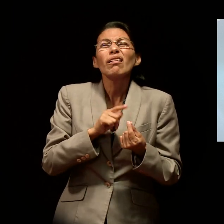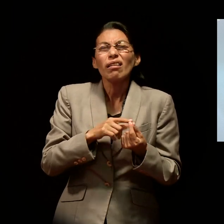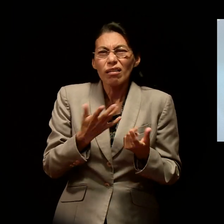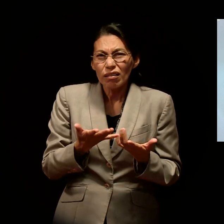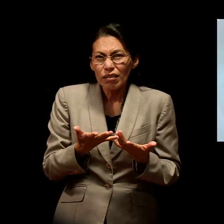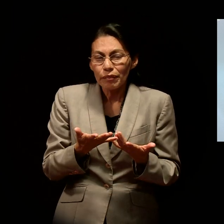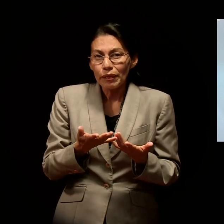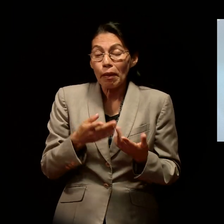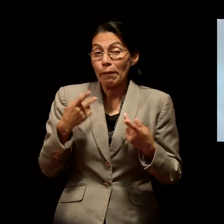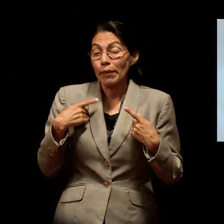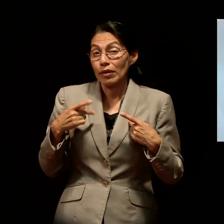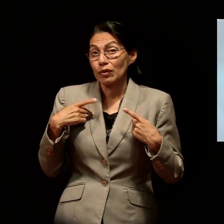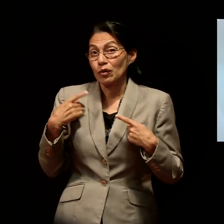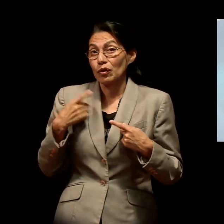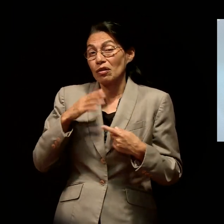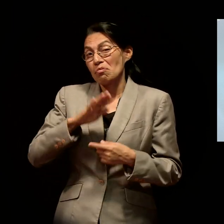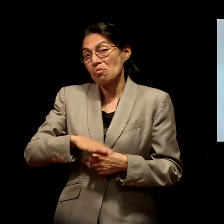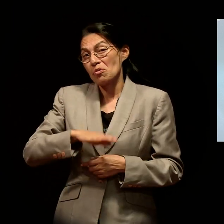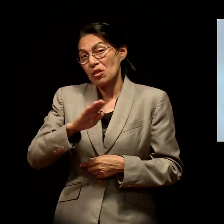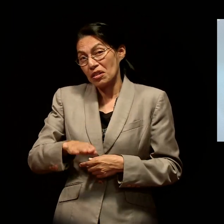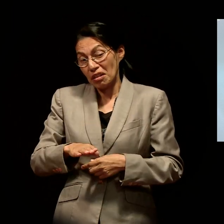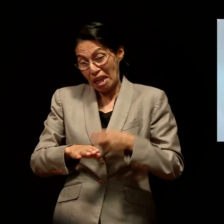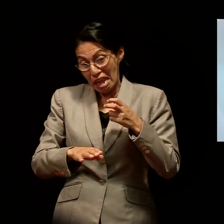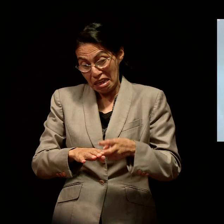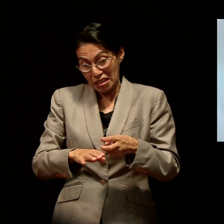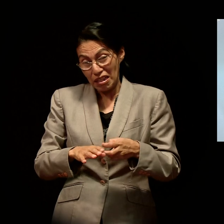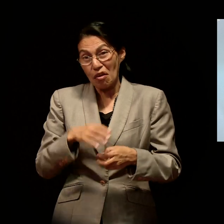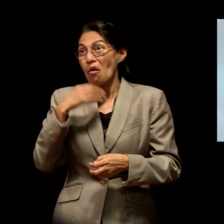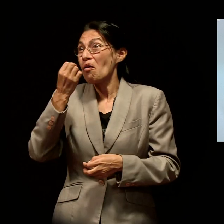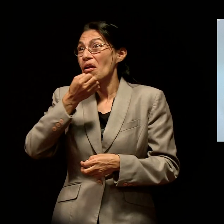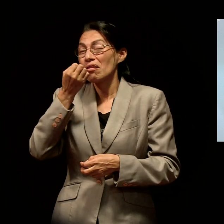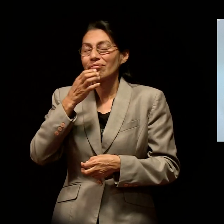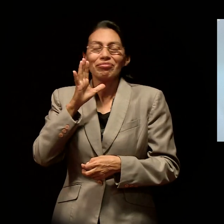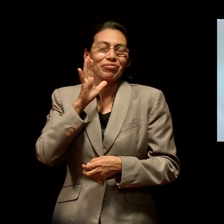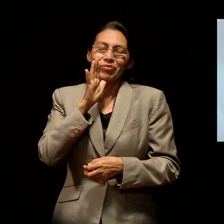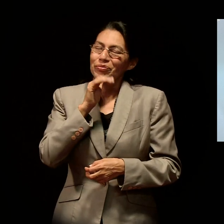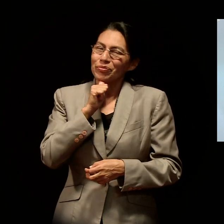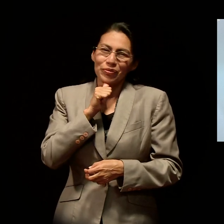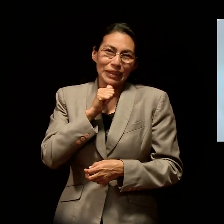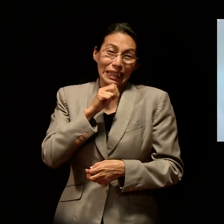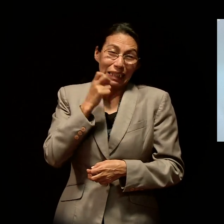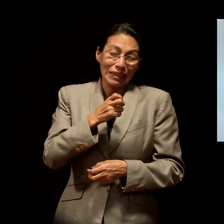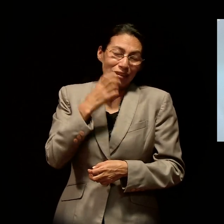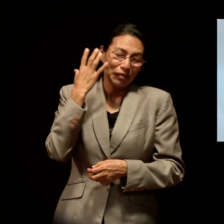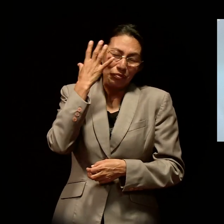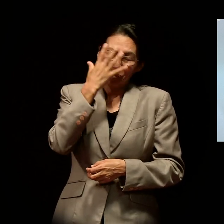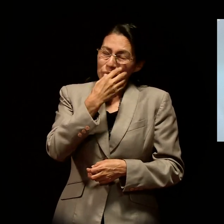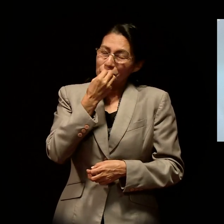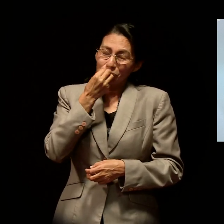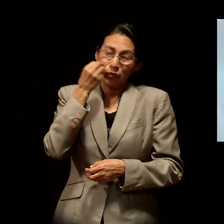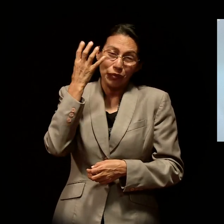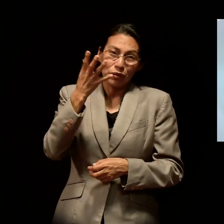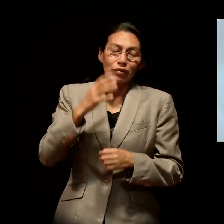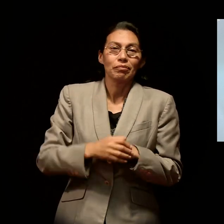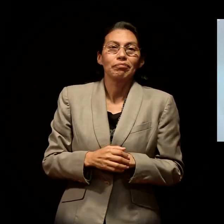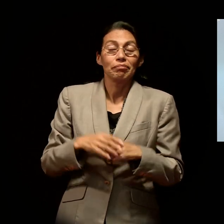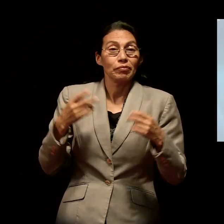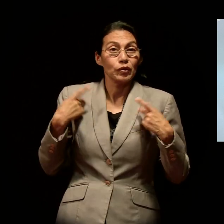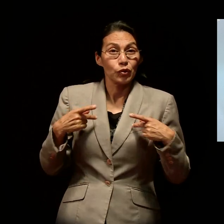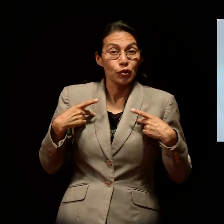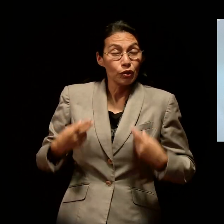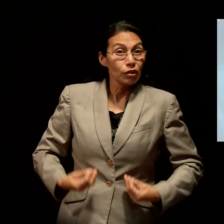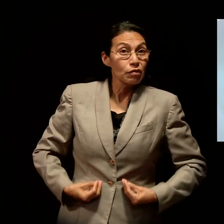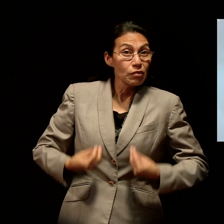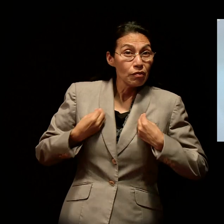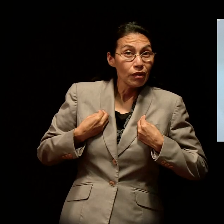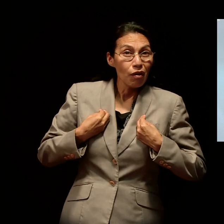descansan no pueden tener este privilegio no pueden gozar de este privilegio es de los vivos